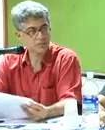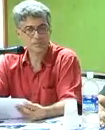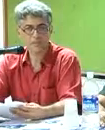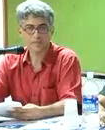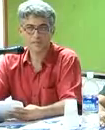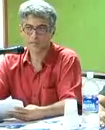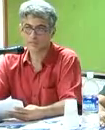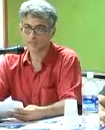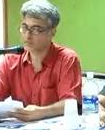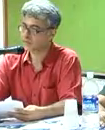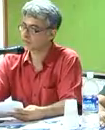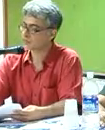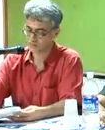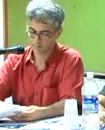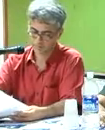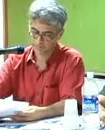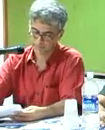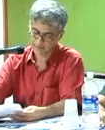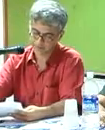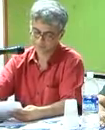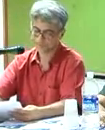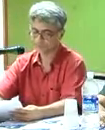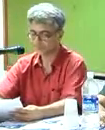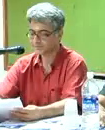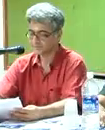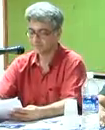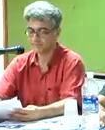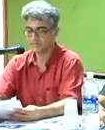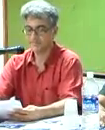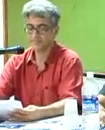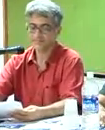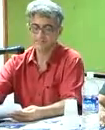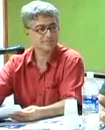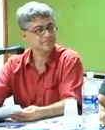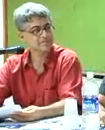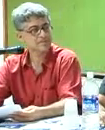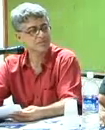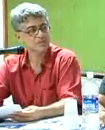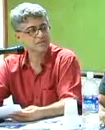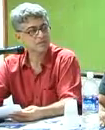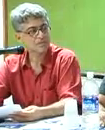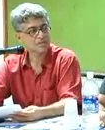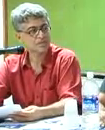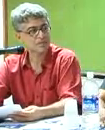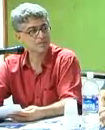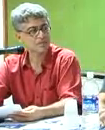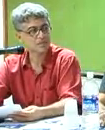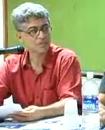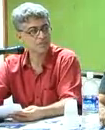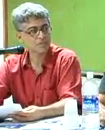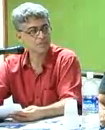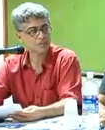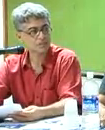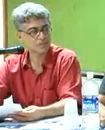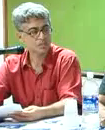थ्रू कोई कानून को बेहतर करने के लिए या अमेंड करने के लिए या कुछ अगर गलत हो रहा है उसे ठीक करने के लिए केस